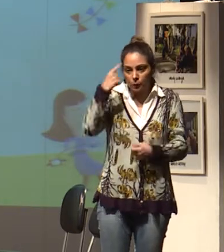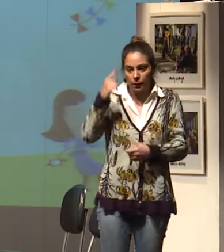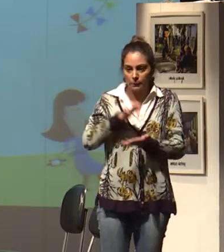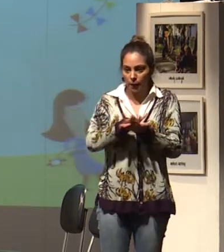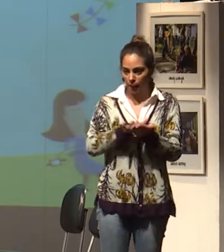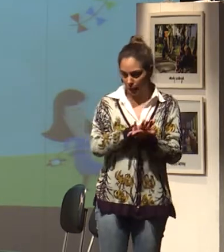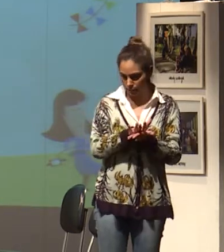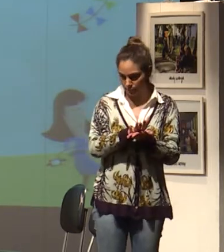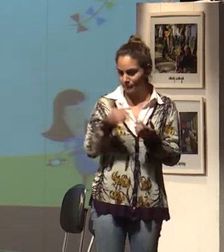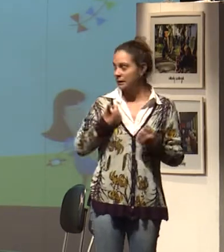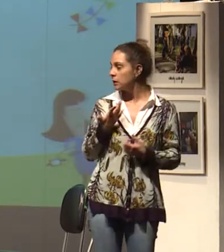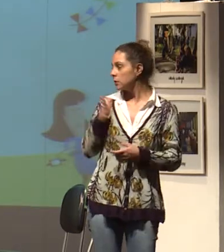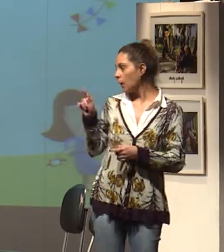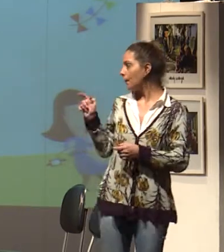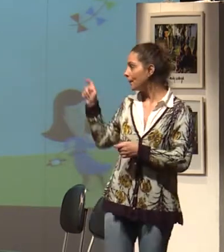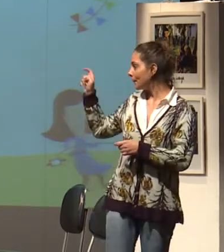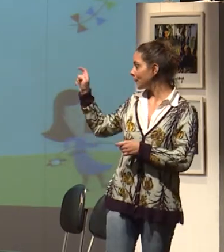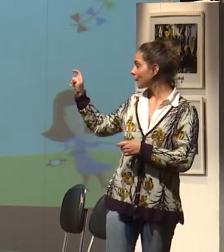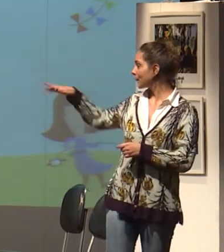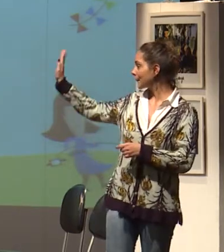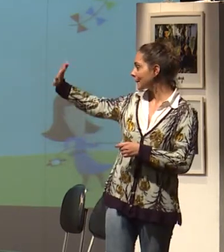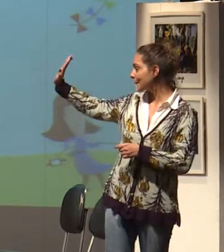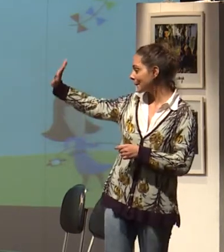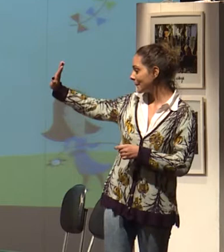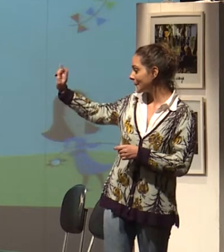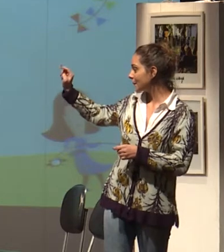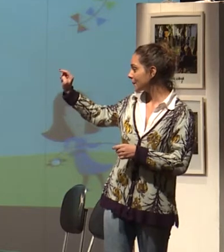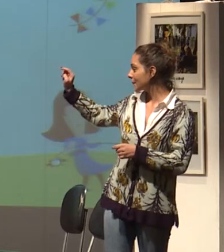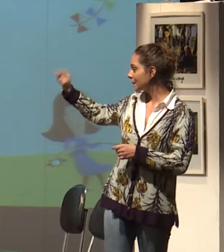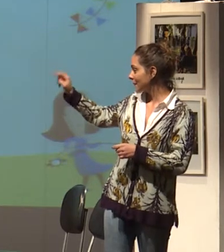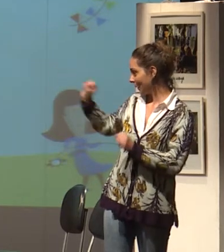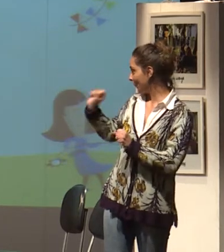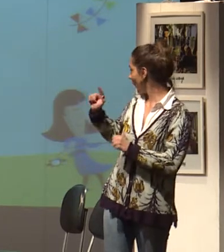comunicar, achava que era impossível por eu não saber nada. Pode passar, por favor?